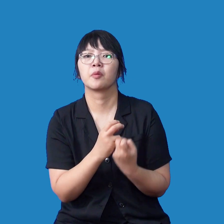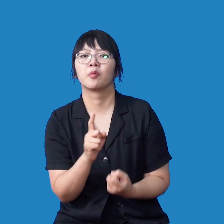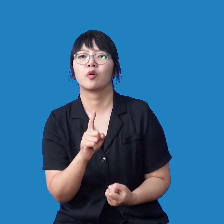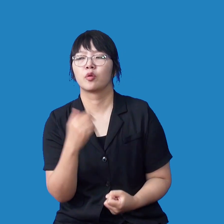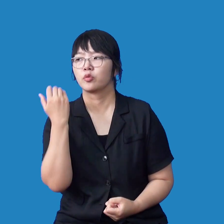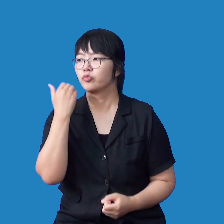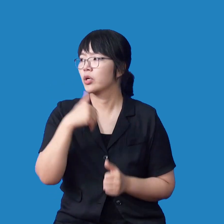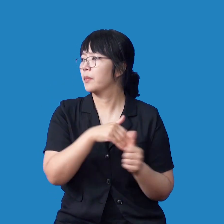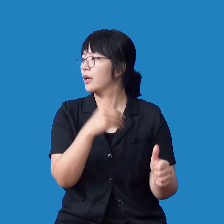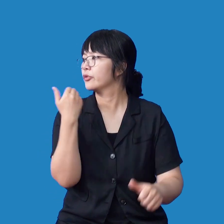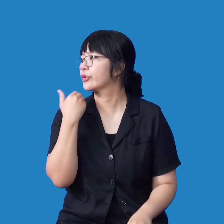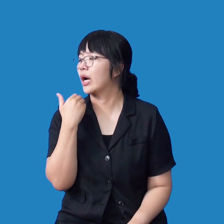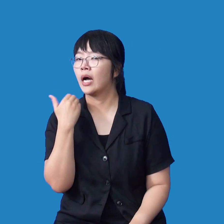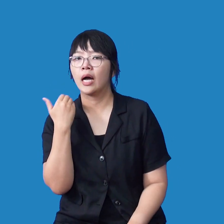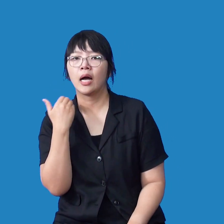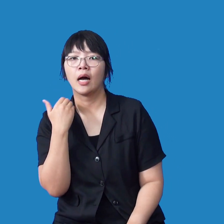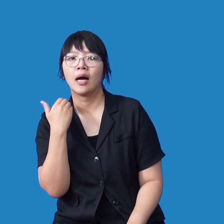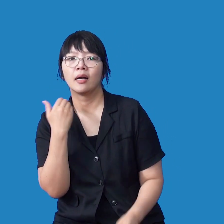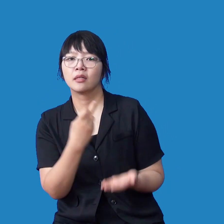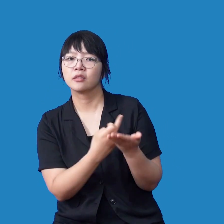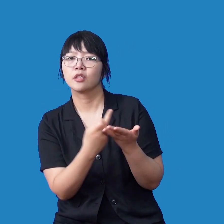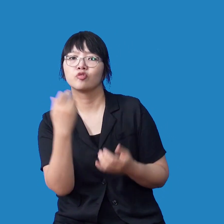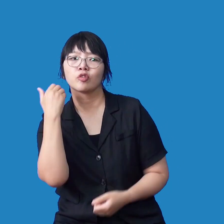돼요? 누가 가야 돼요?